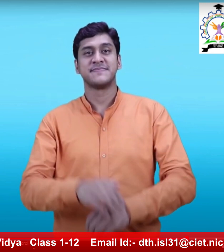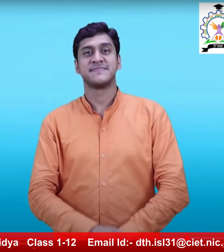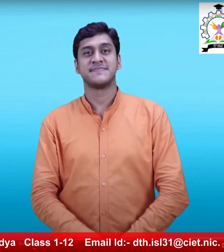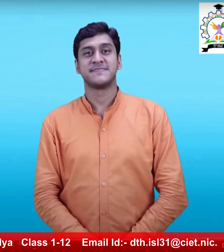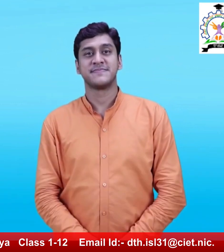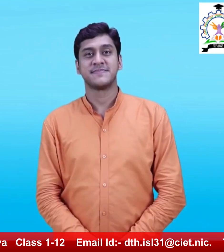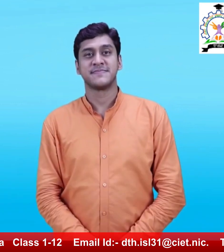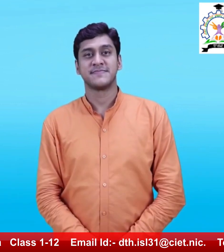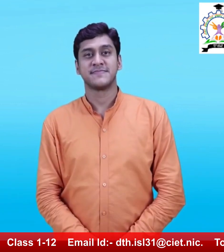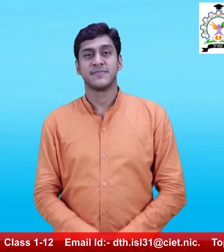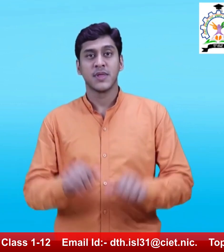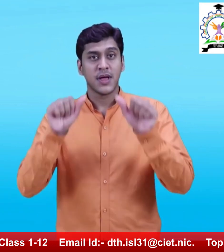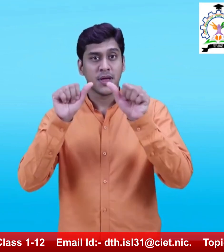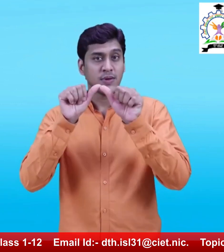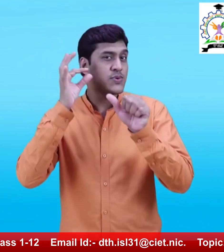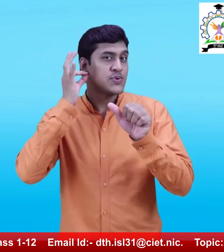वाराणसी,